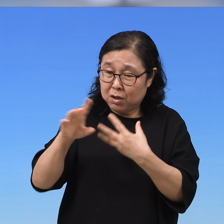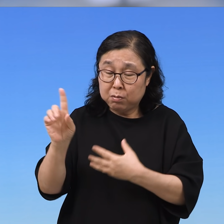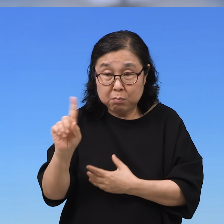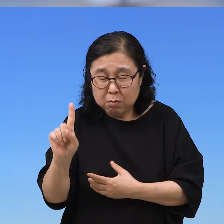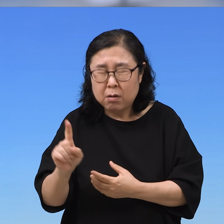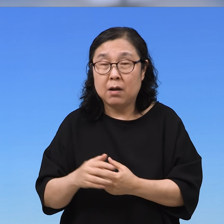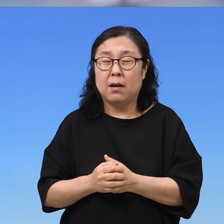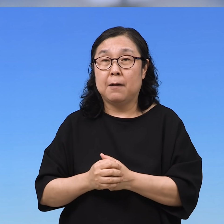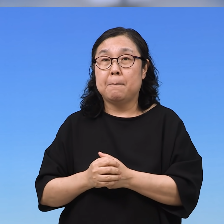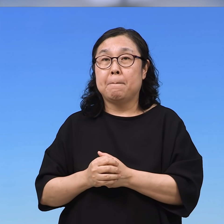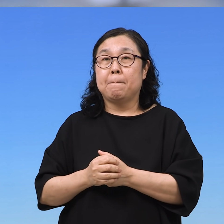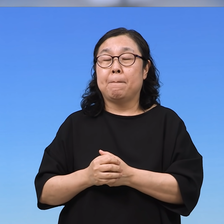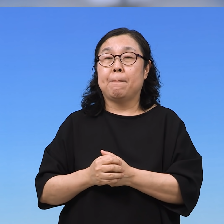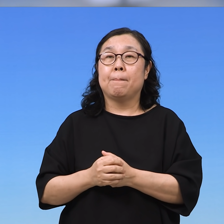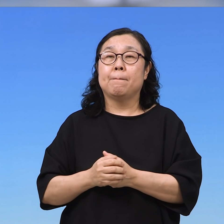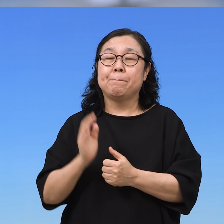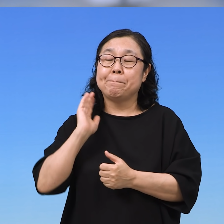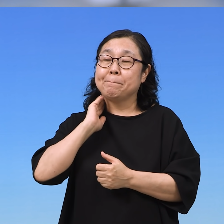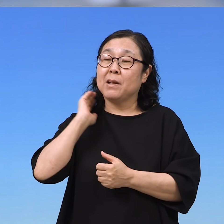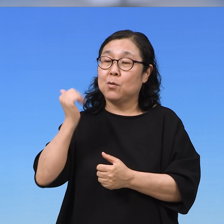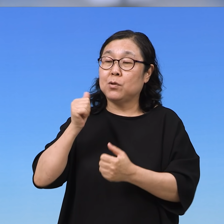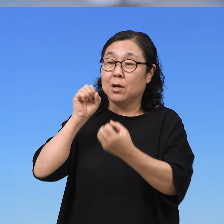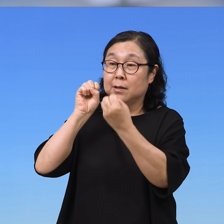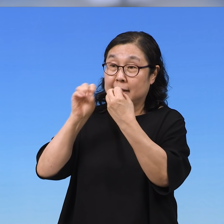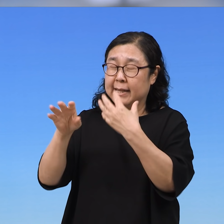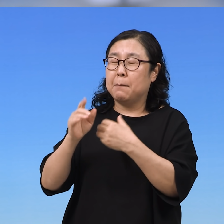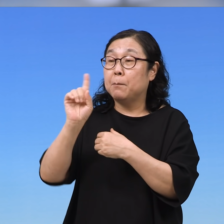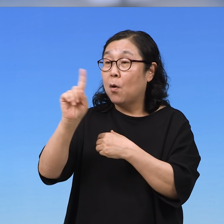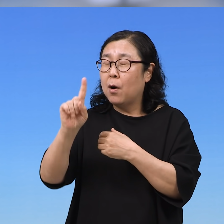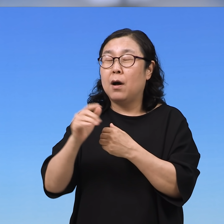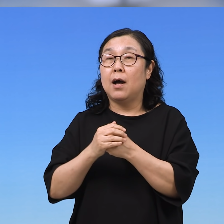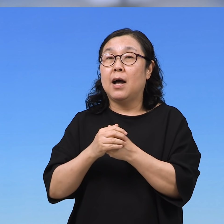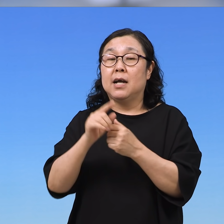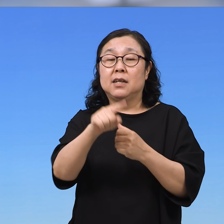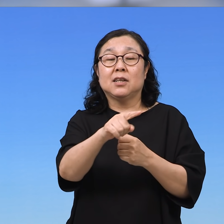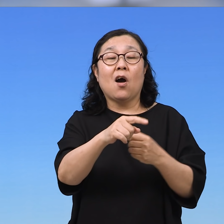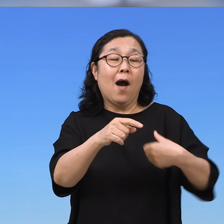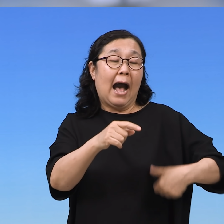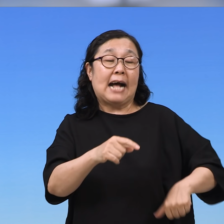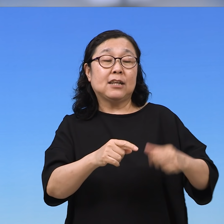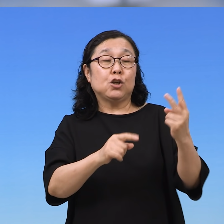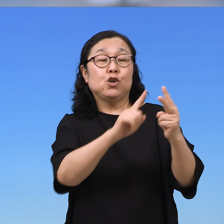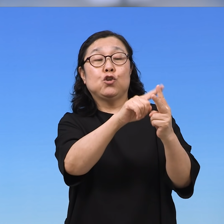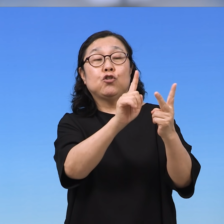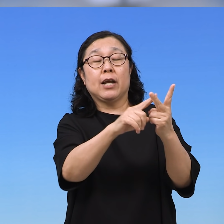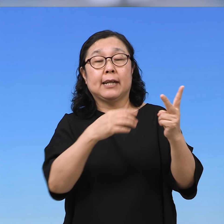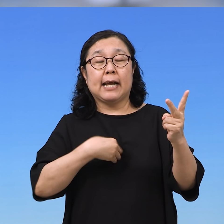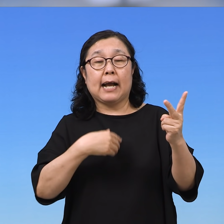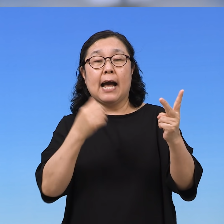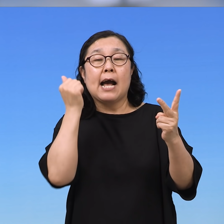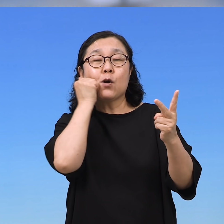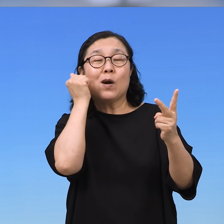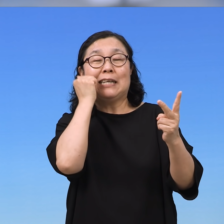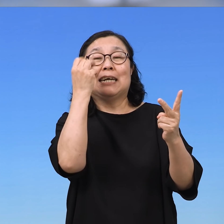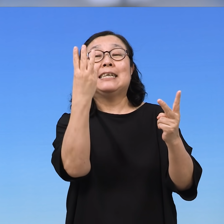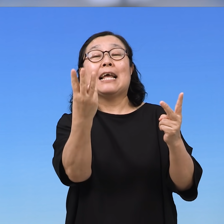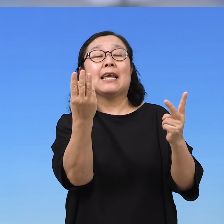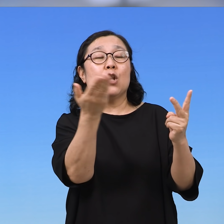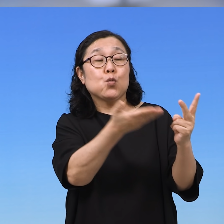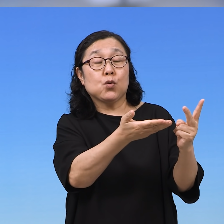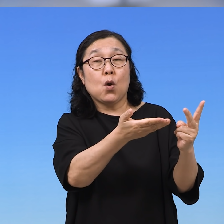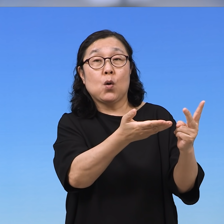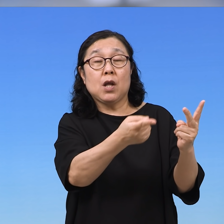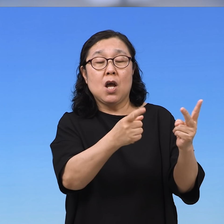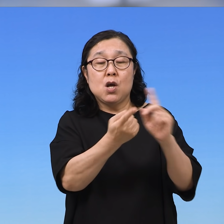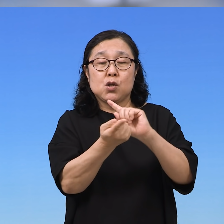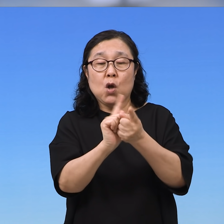무슨 뜻입니까? 그랬더니 링컨의 말이 진짜 재밌습니다. 이렇게 말했습니다. 저 녀석들에게 제가 과자 3개를